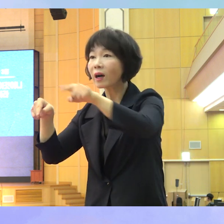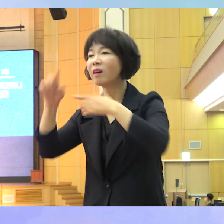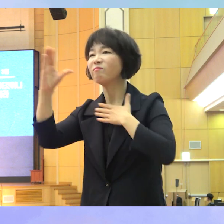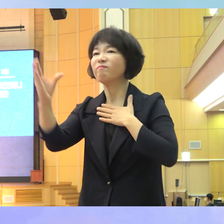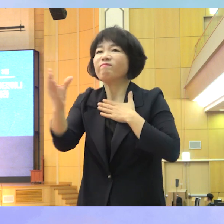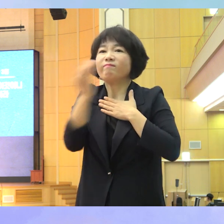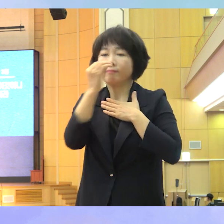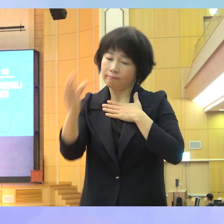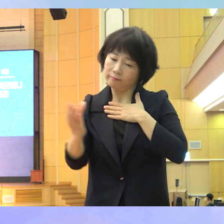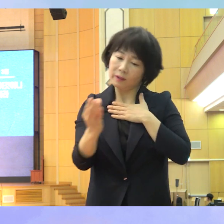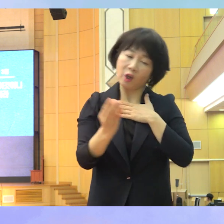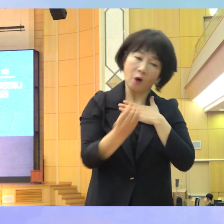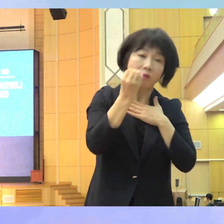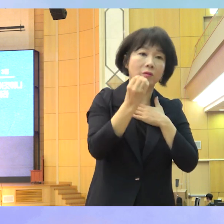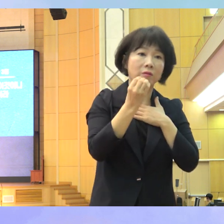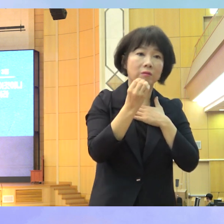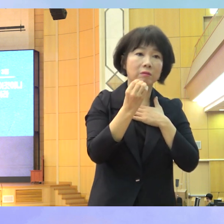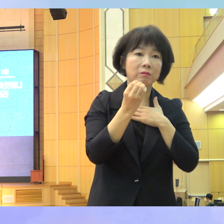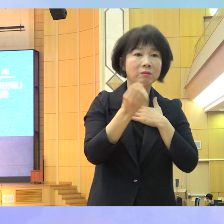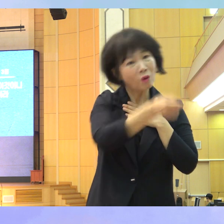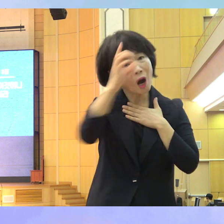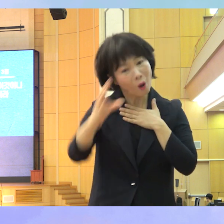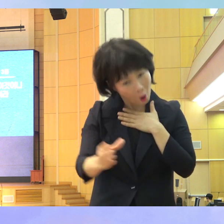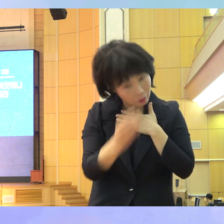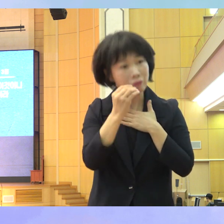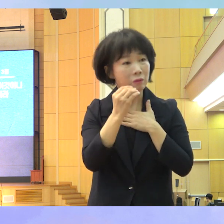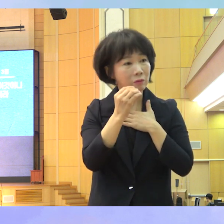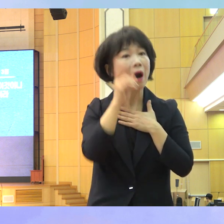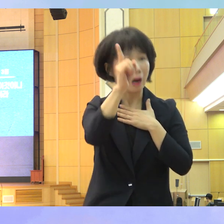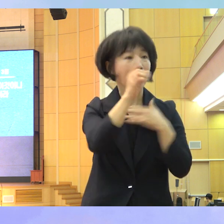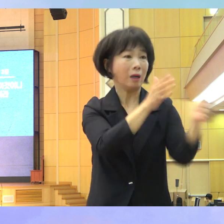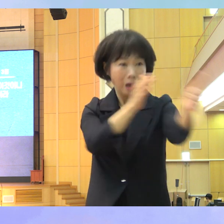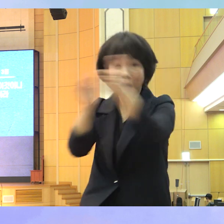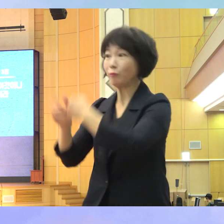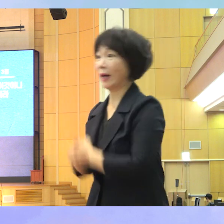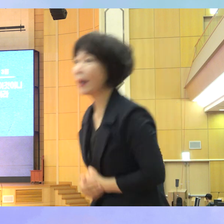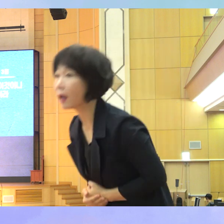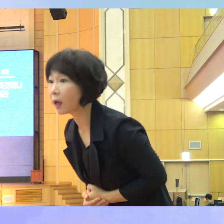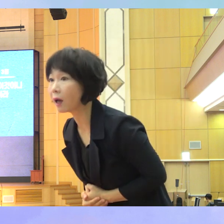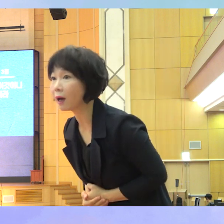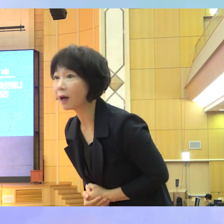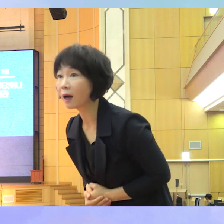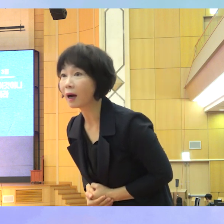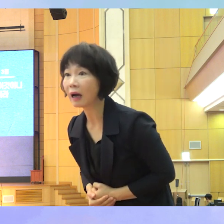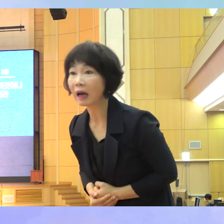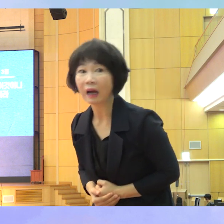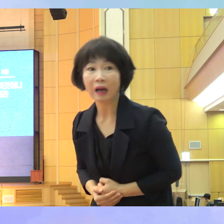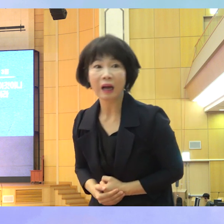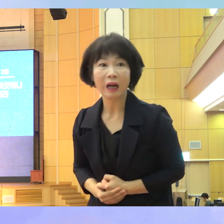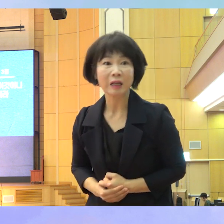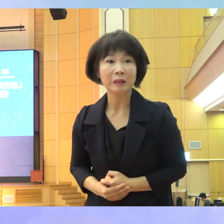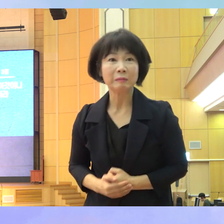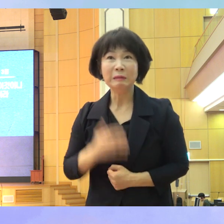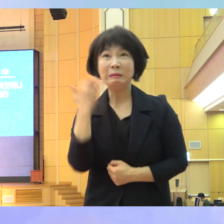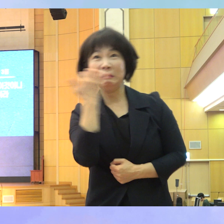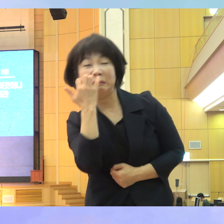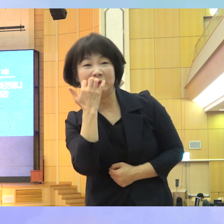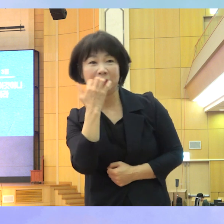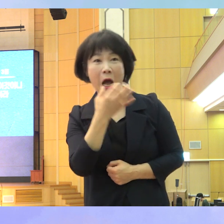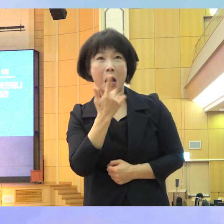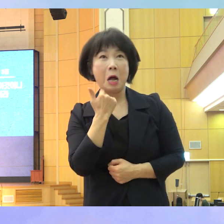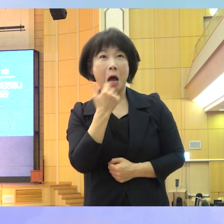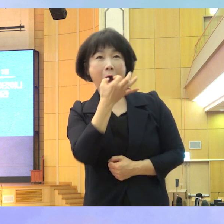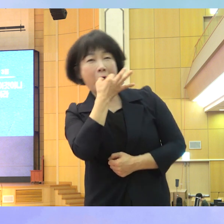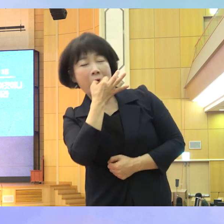거룩함이라. 할렐루야. 그리고 나서 이 하반절부터 뭐가 나오냐면 곧 음란과 탐욕과 우상숭배 이런 게 쭉